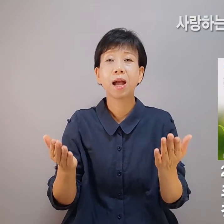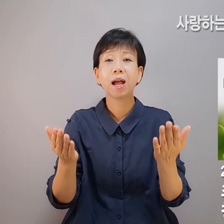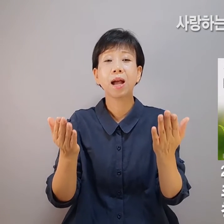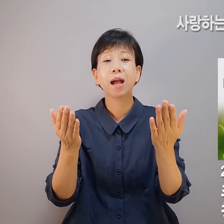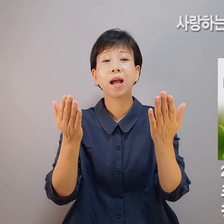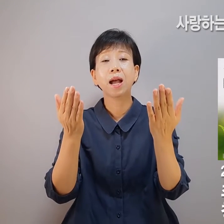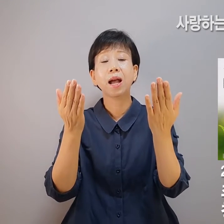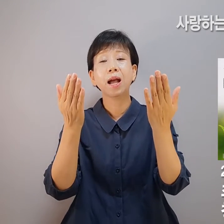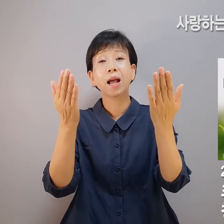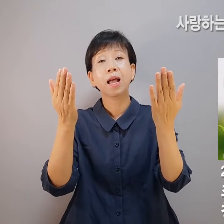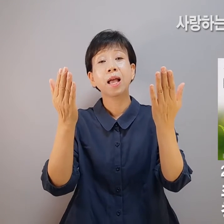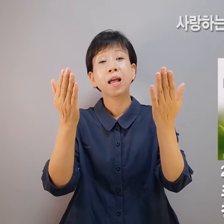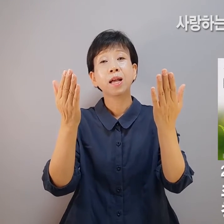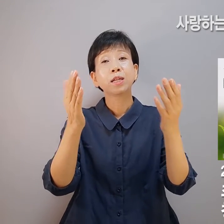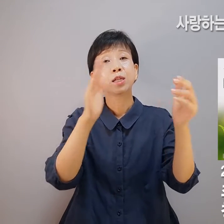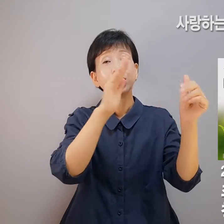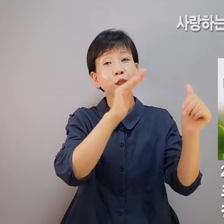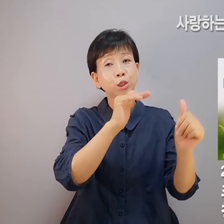찬양합니다.